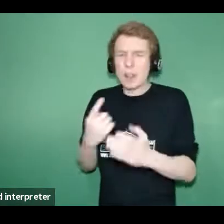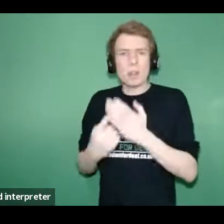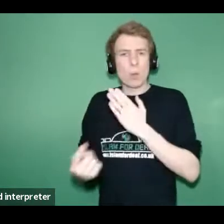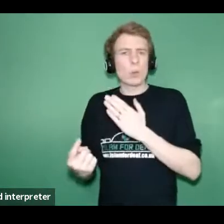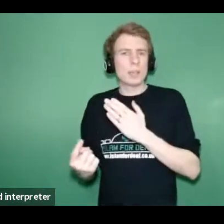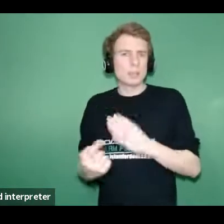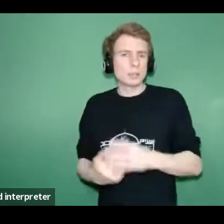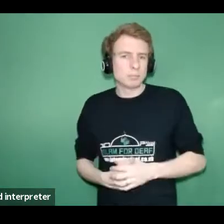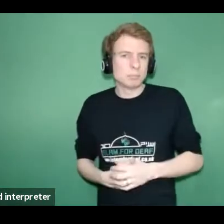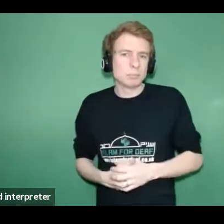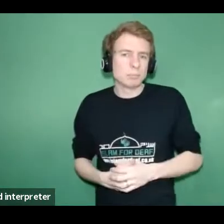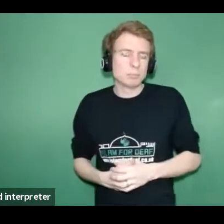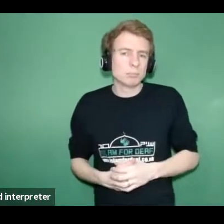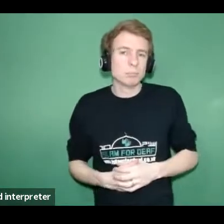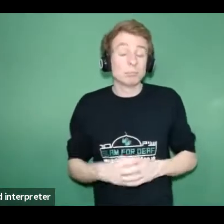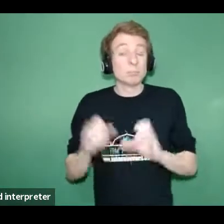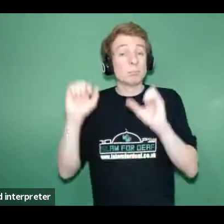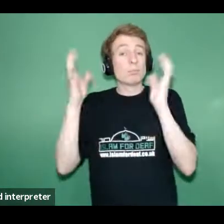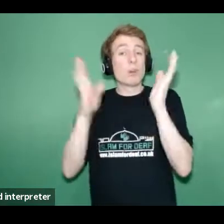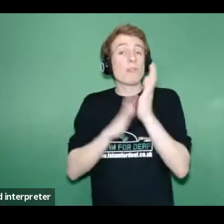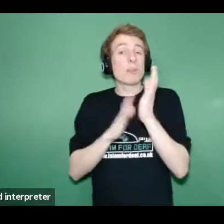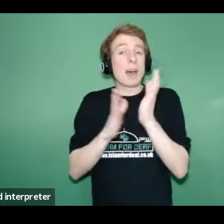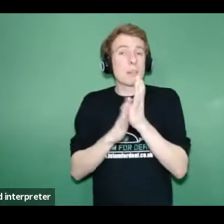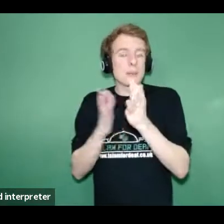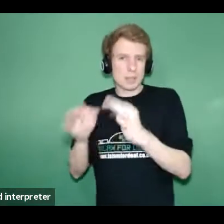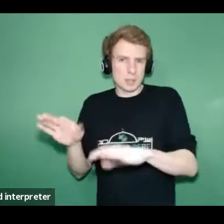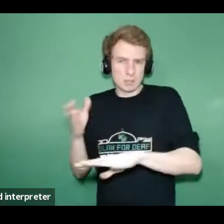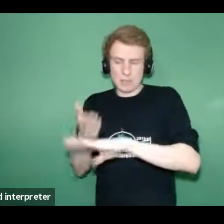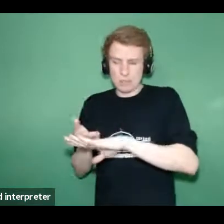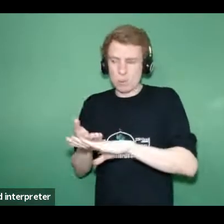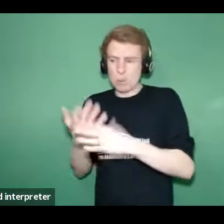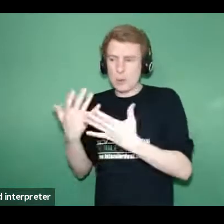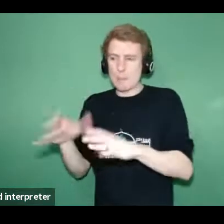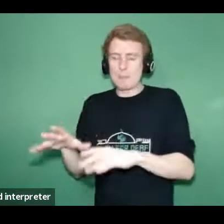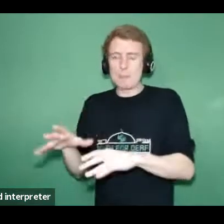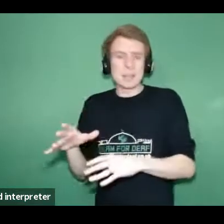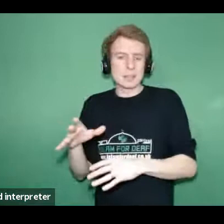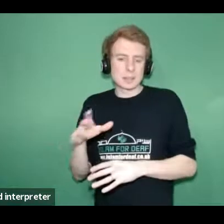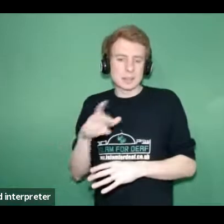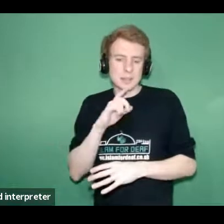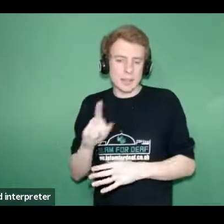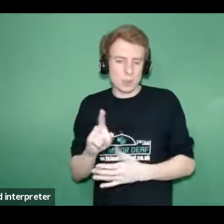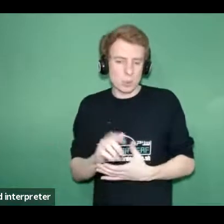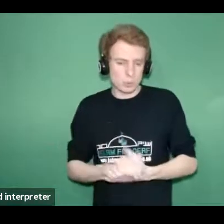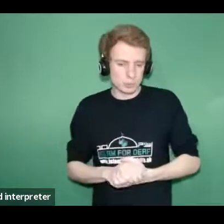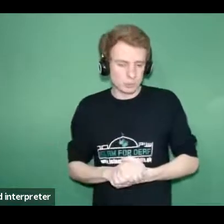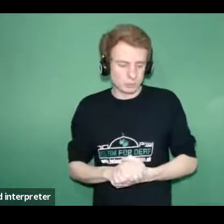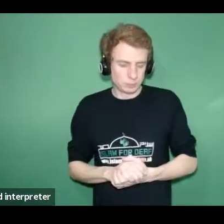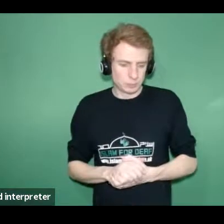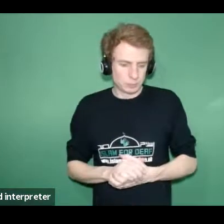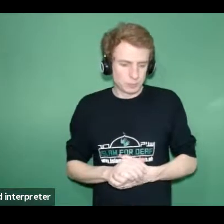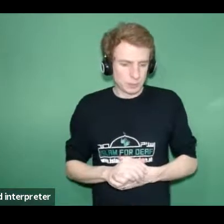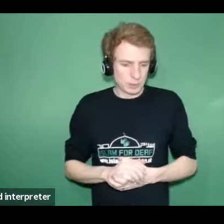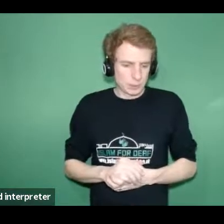impermissible. And the Prophet, peace and شيخنا الحياة حق الحياة هذا حديث أليس كذلك؟